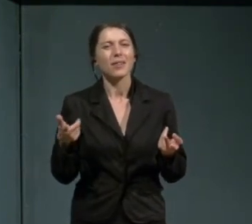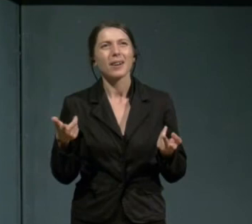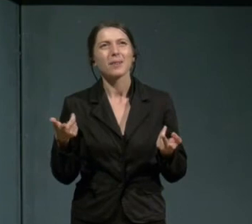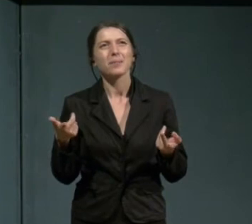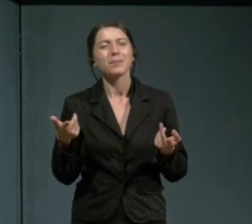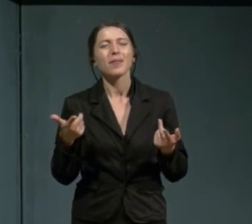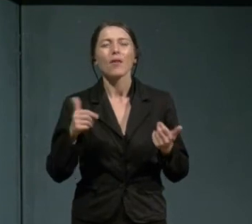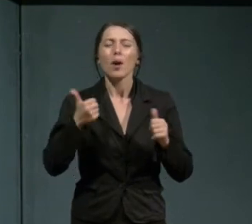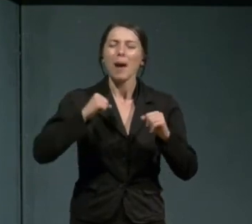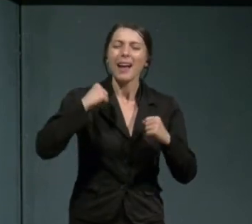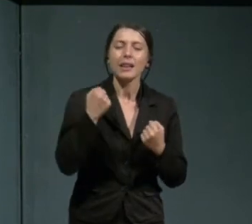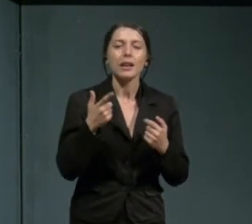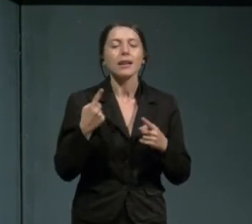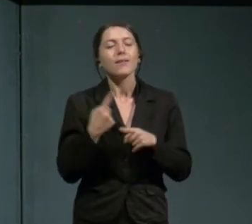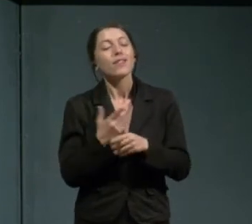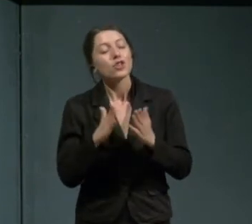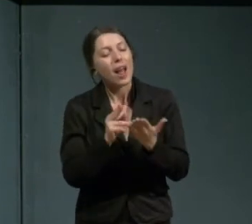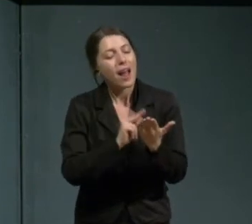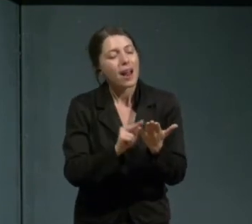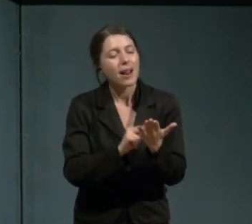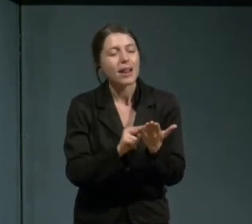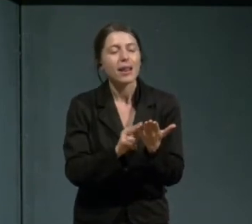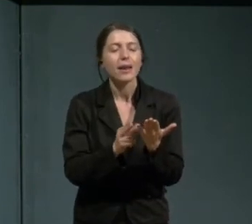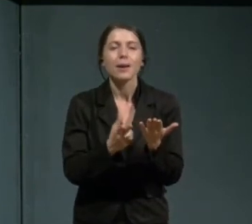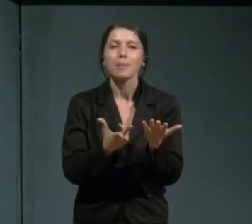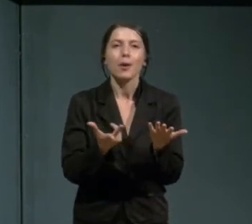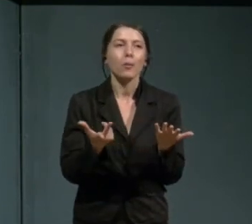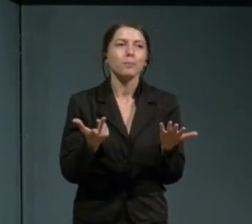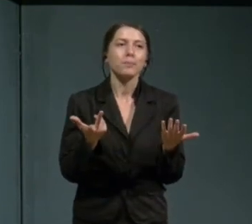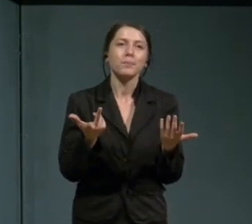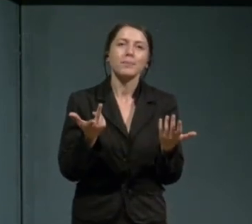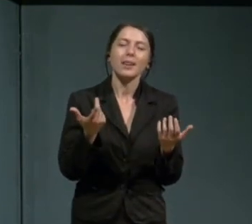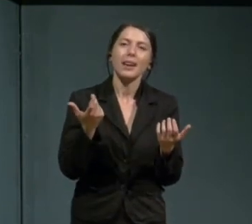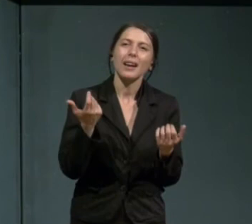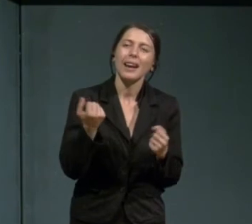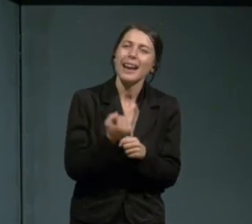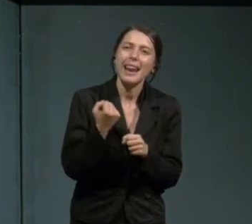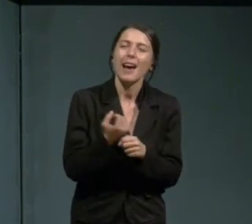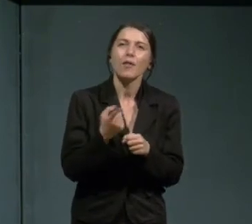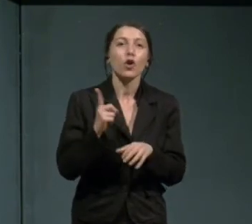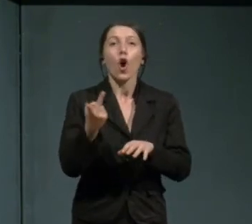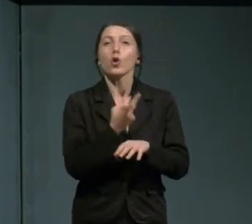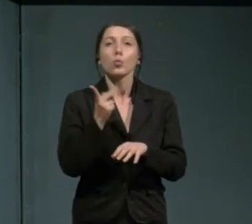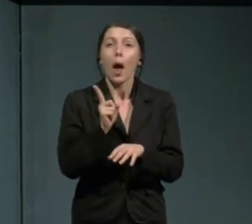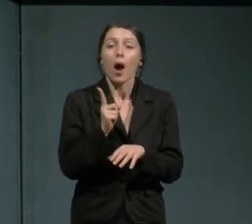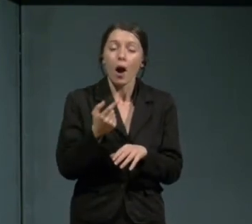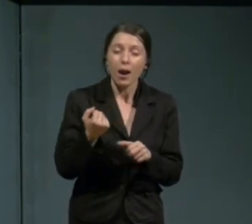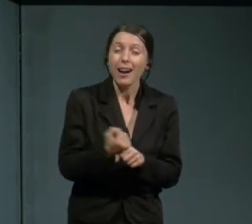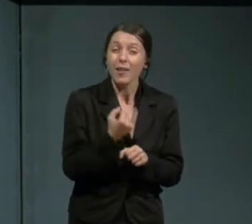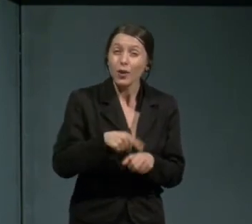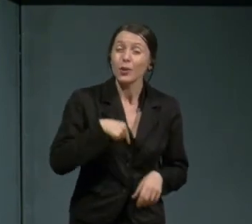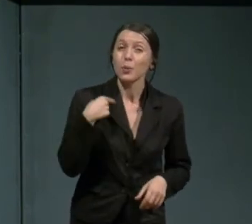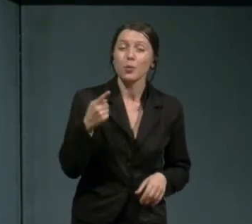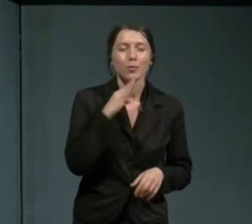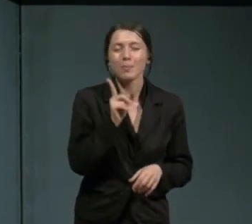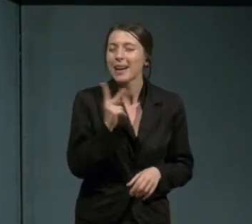fece scrivere un libro e un lavoro non richiede due ore è un lungo lavoro non